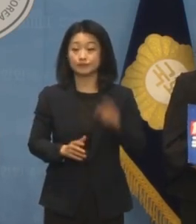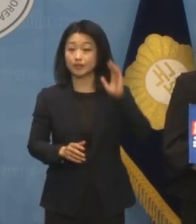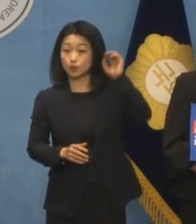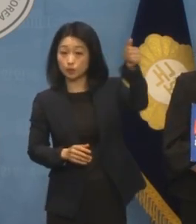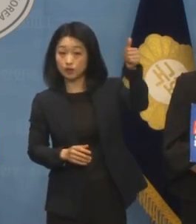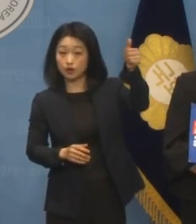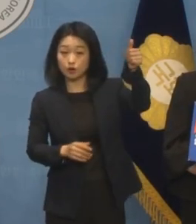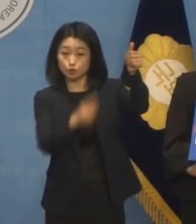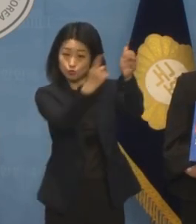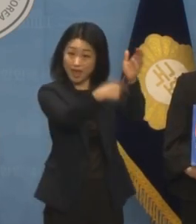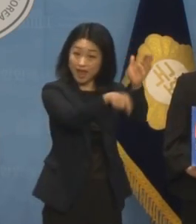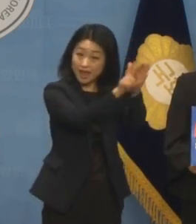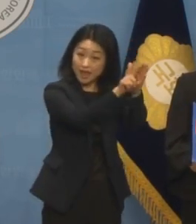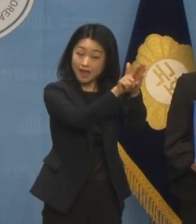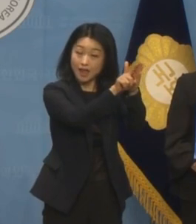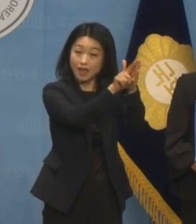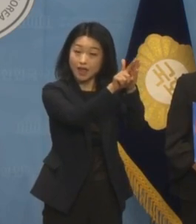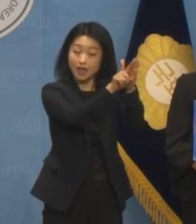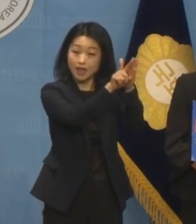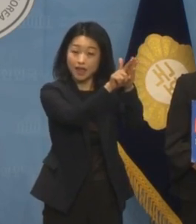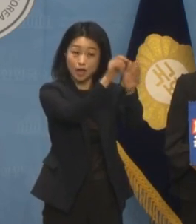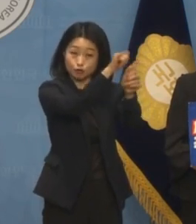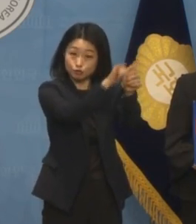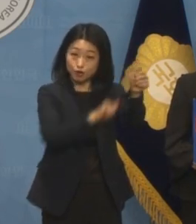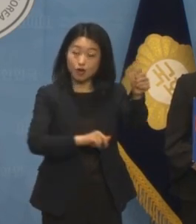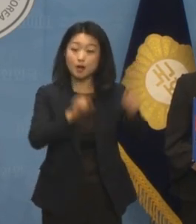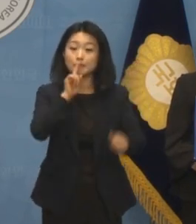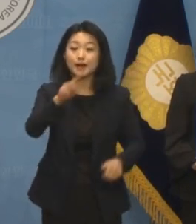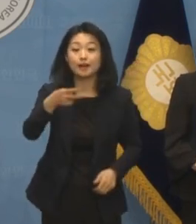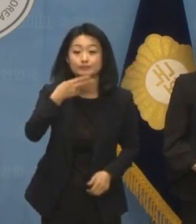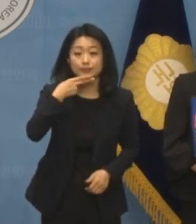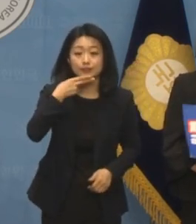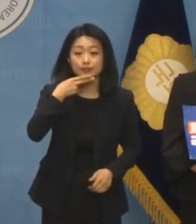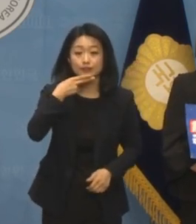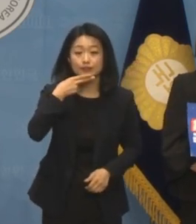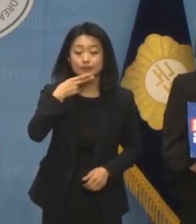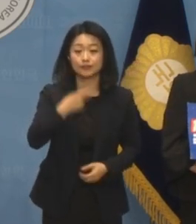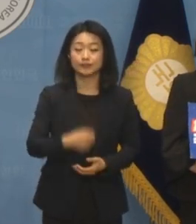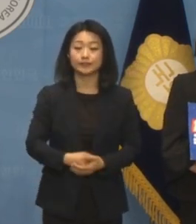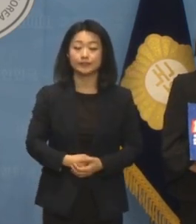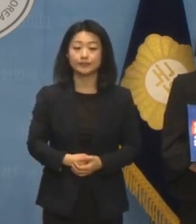대통령을 위해 복무한다, 충성한다라는 내용이 없습니다.